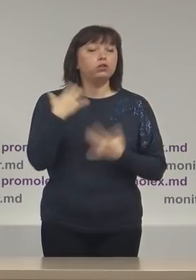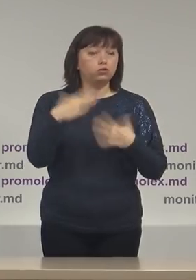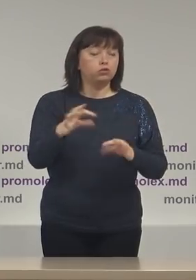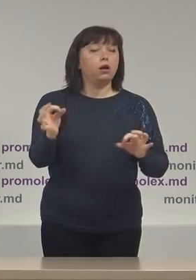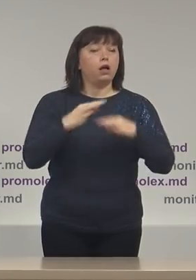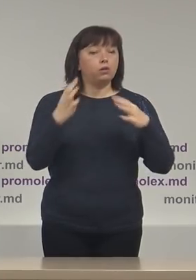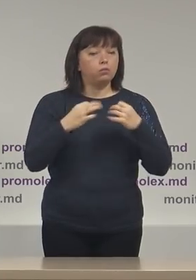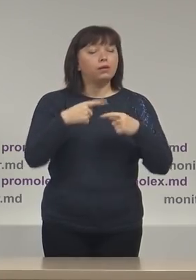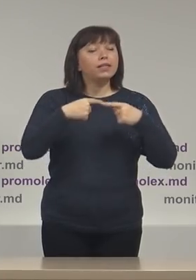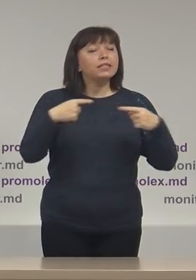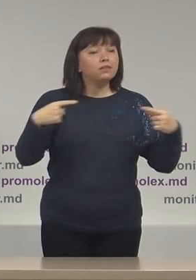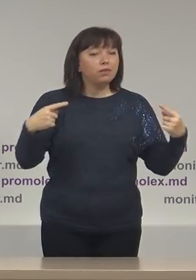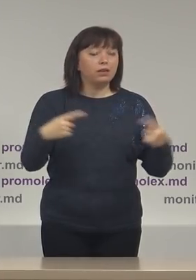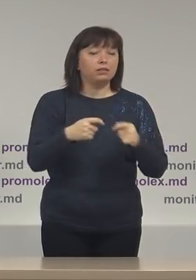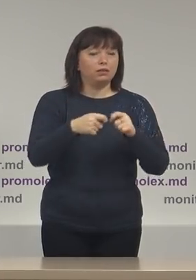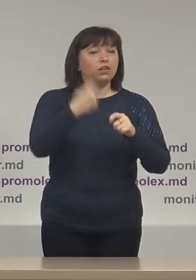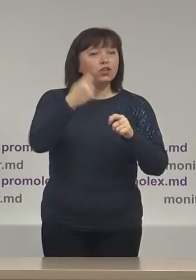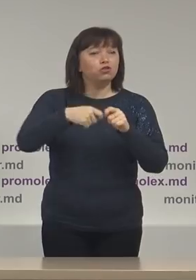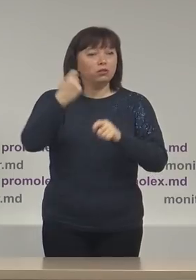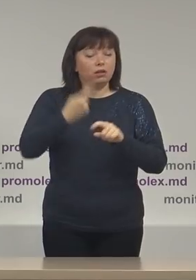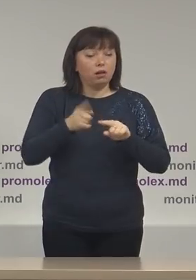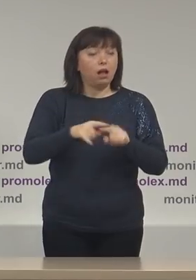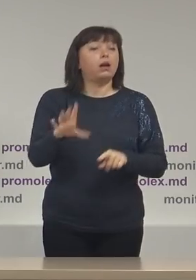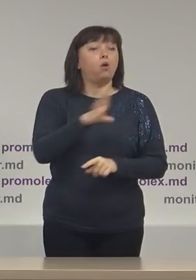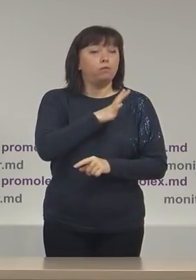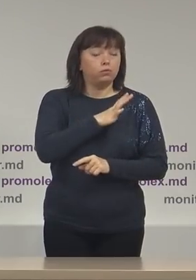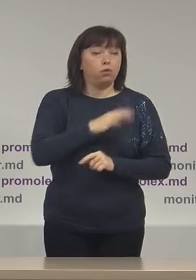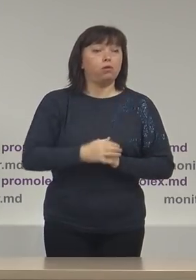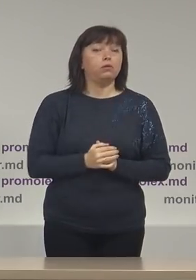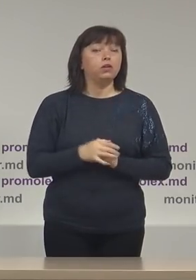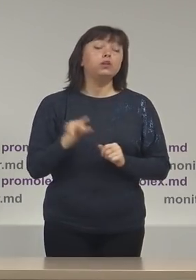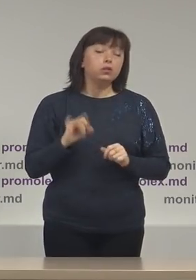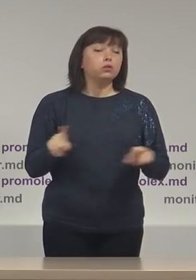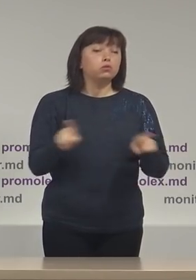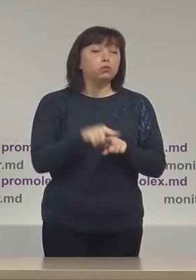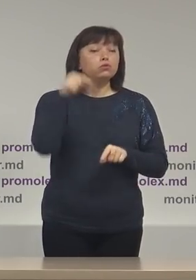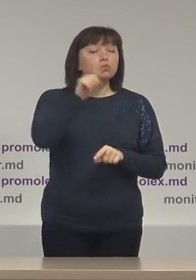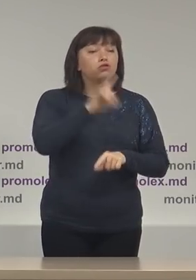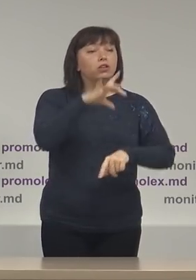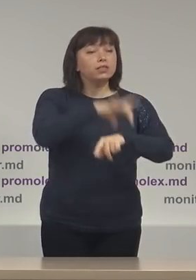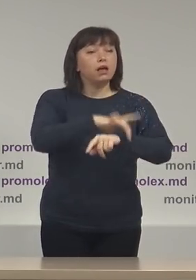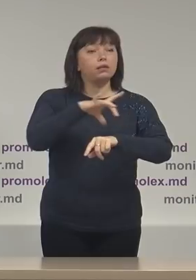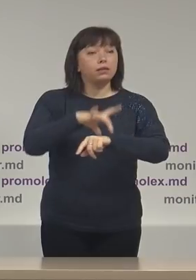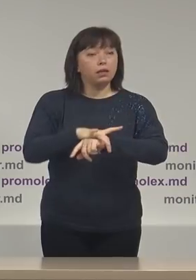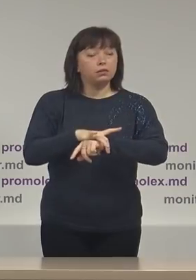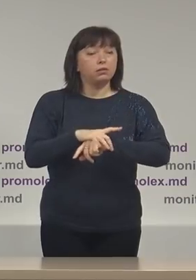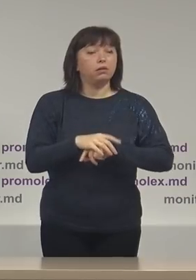raportat diverse incidente care au avut loc. Totuși, ceea ce se atestă